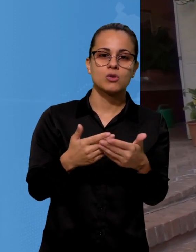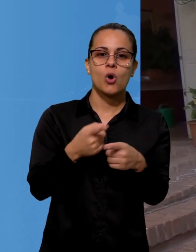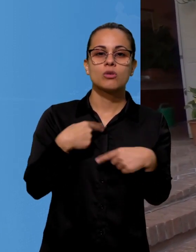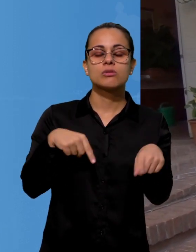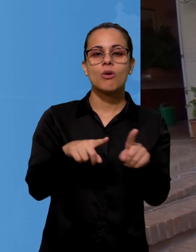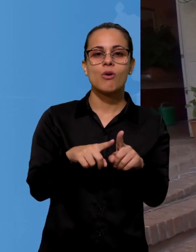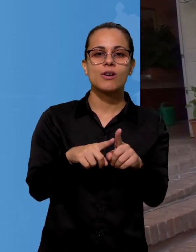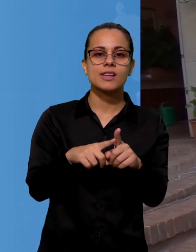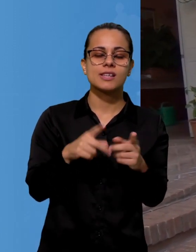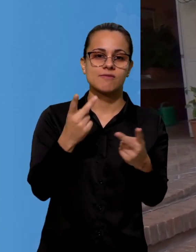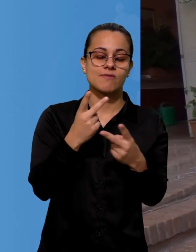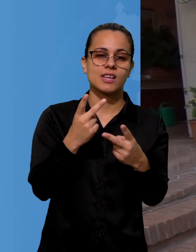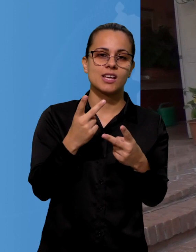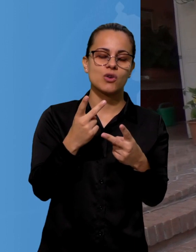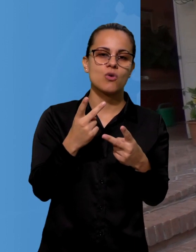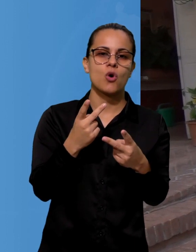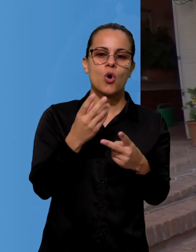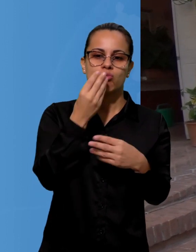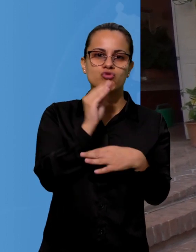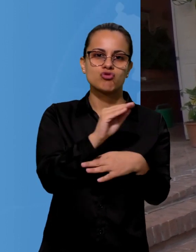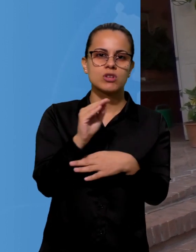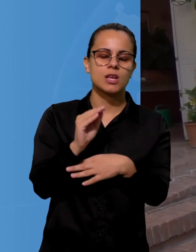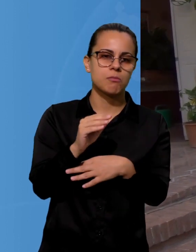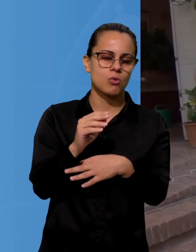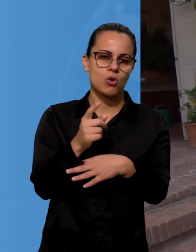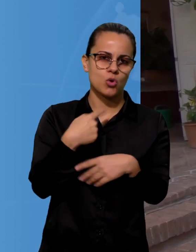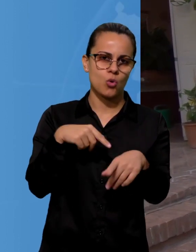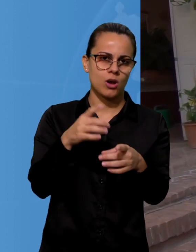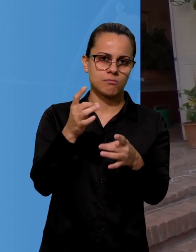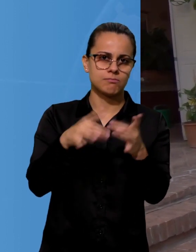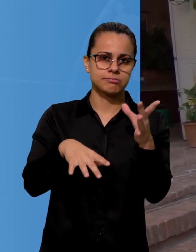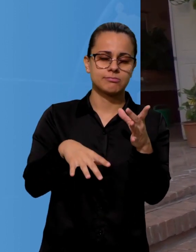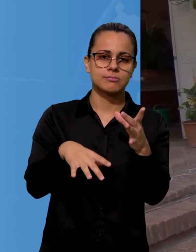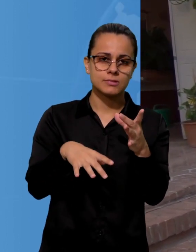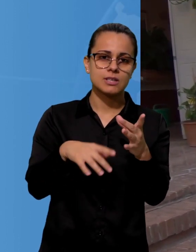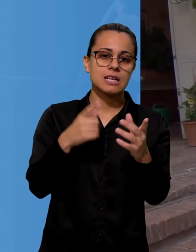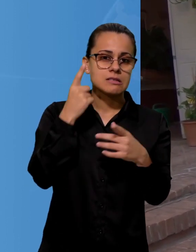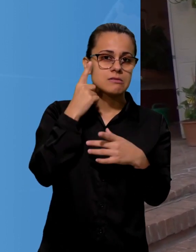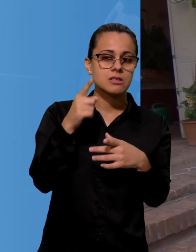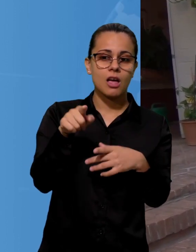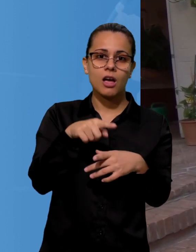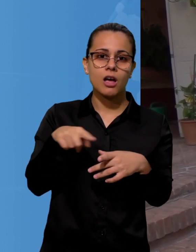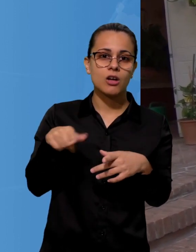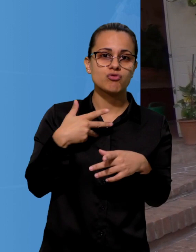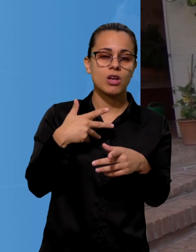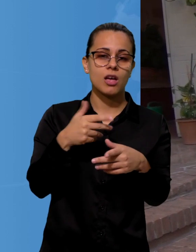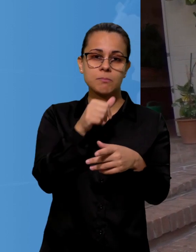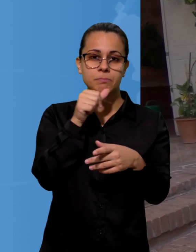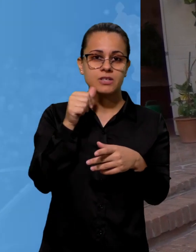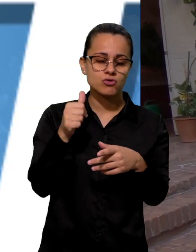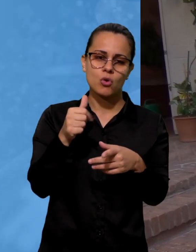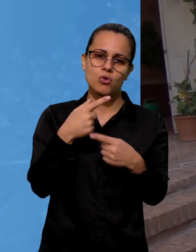erogazione di cibo l'abbiamo subito attivata, non appena questi fratelli si sono trovati in